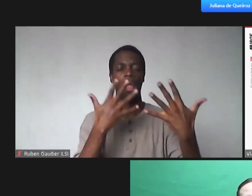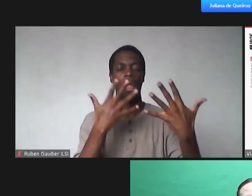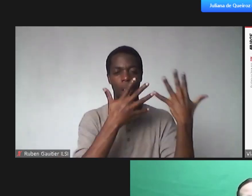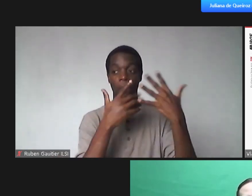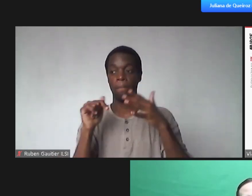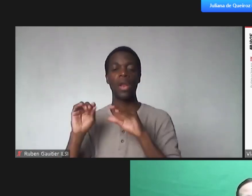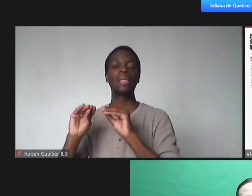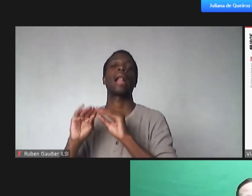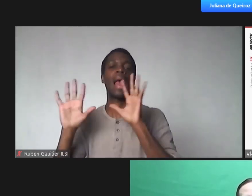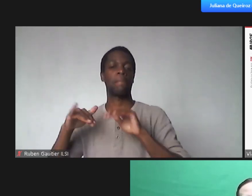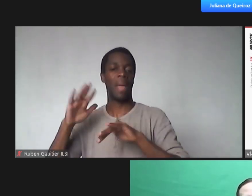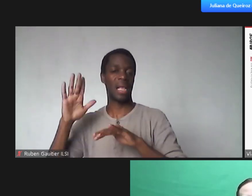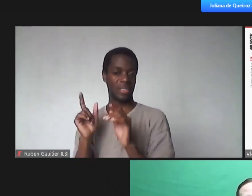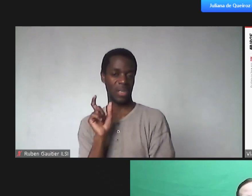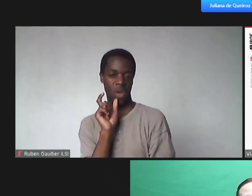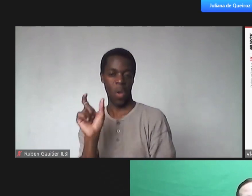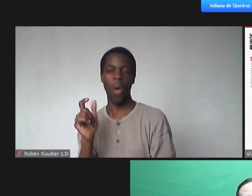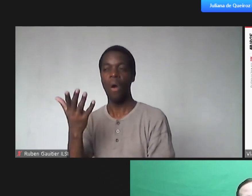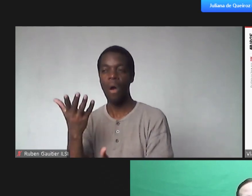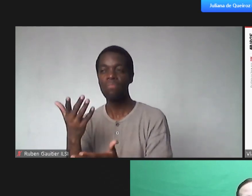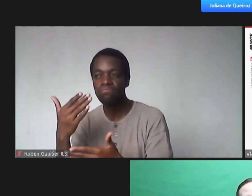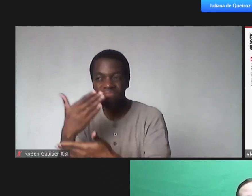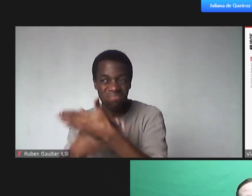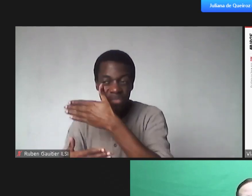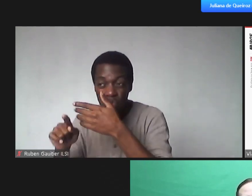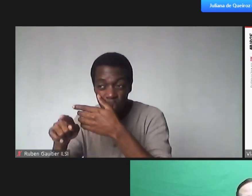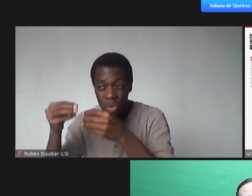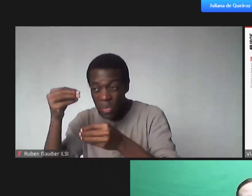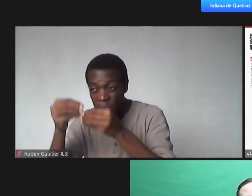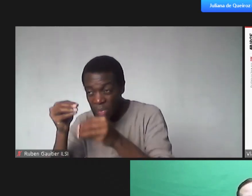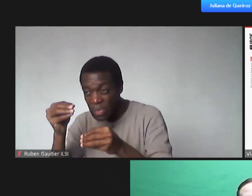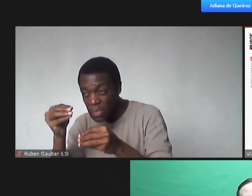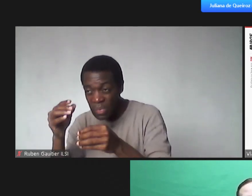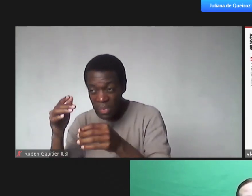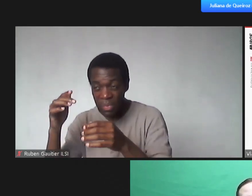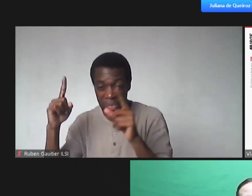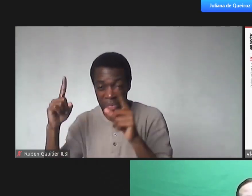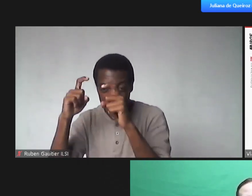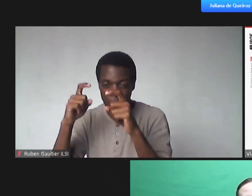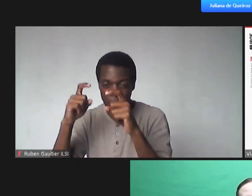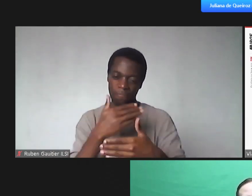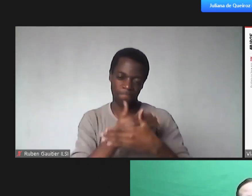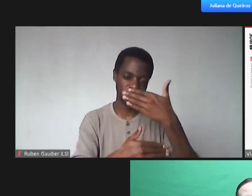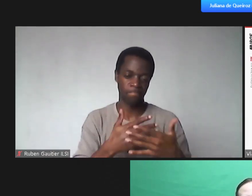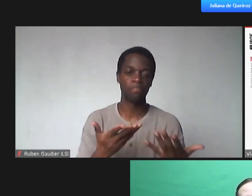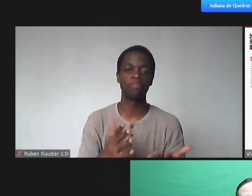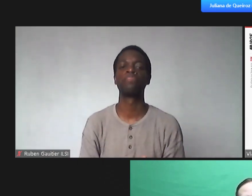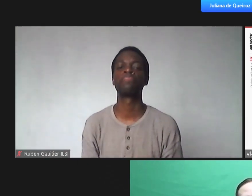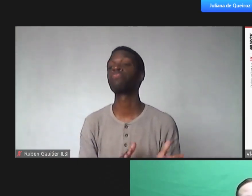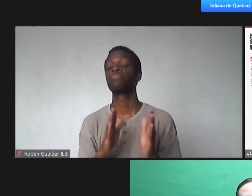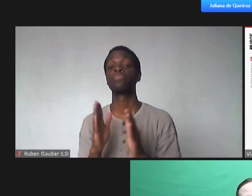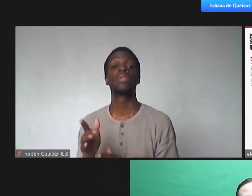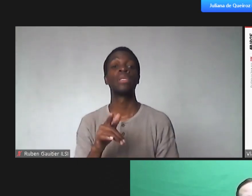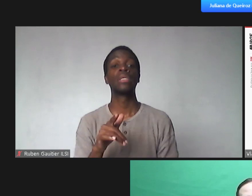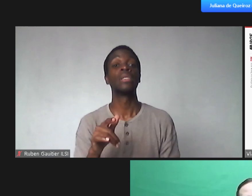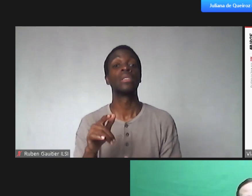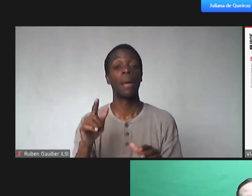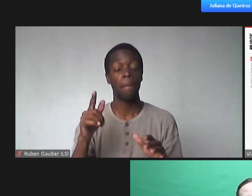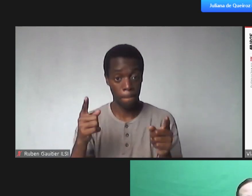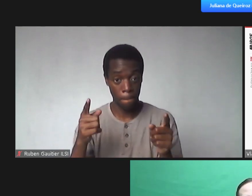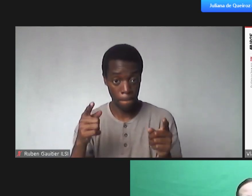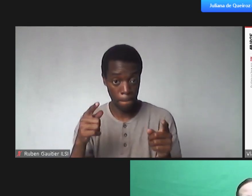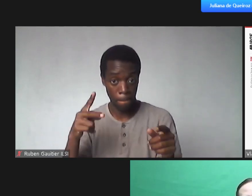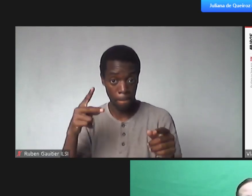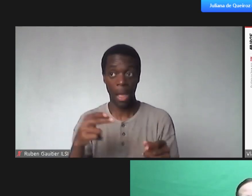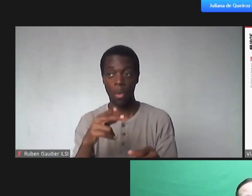otros slides, la Agenda de Desarrollo Sostenible 2030, nosotros conocemos muy bien, plantea una serie de